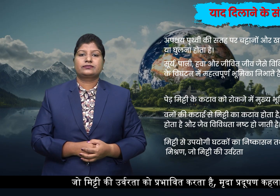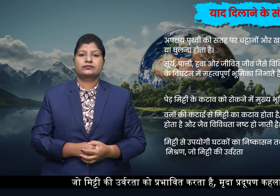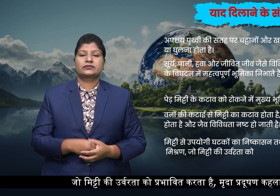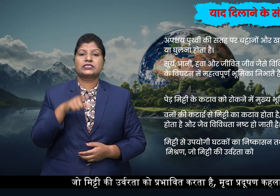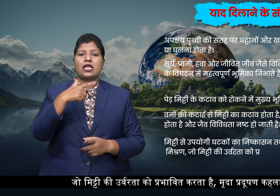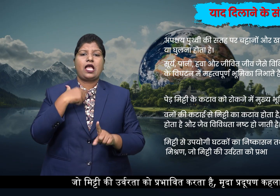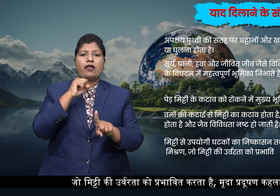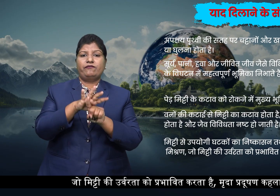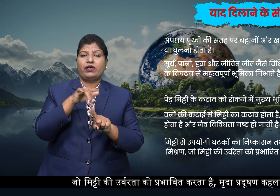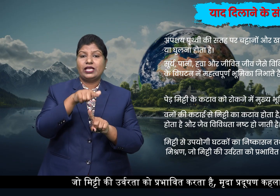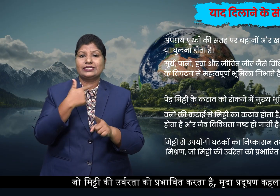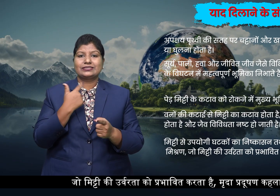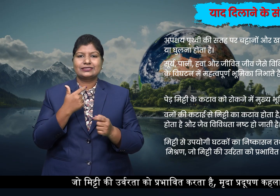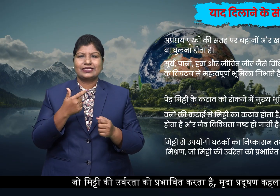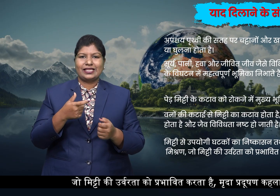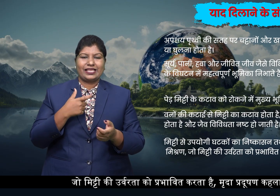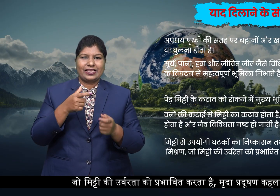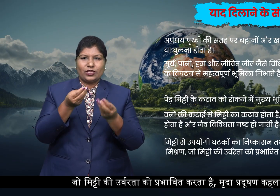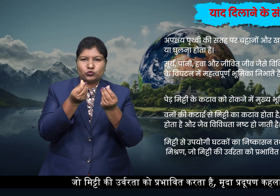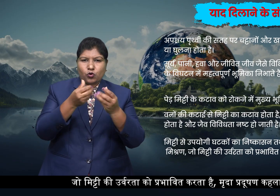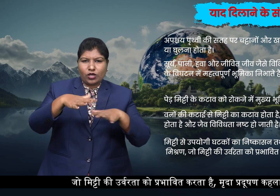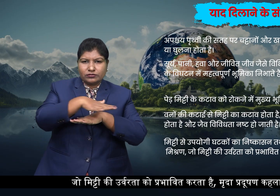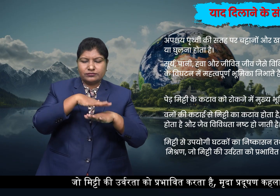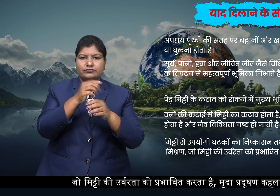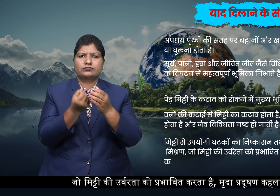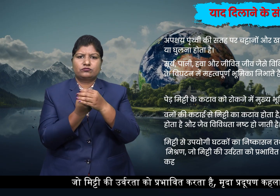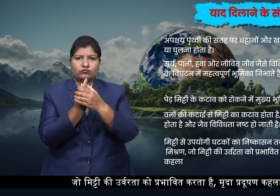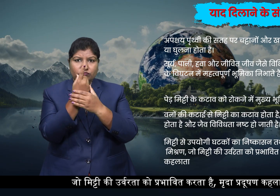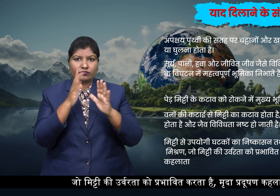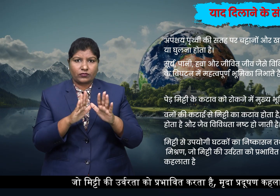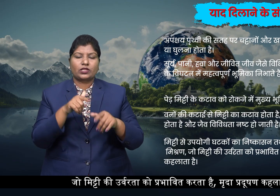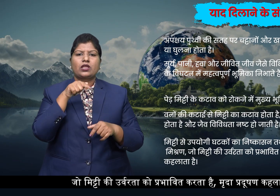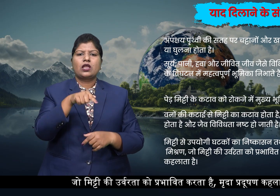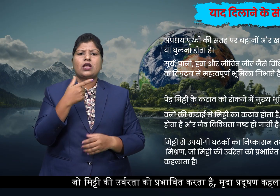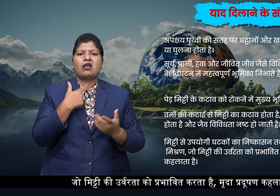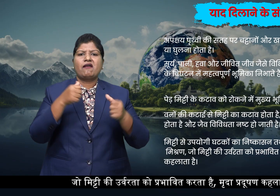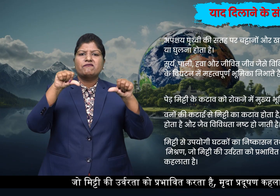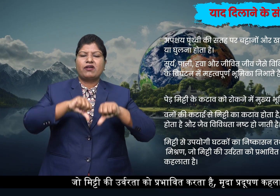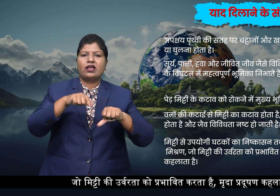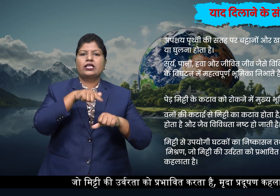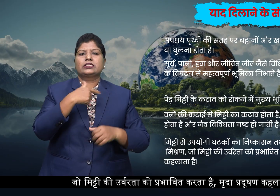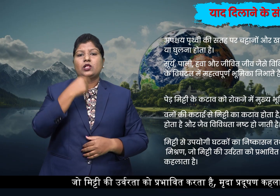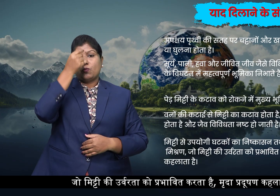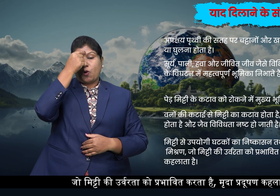जो मिट्टी की उर्वरता को प्रभावित करता है, मृदा प्रदूषण कहलाता है।